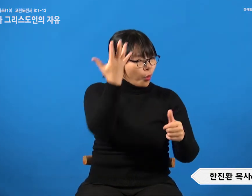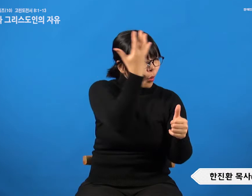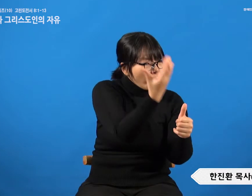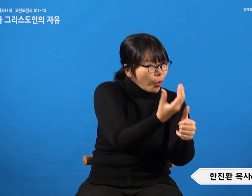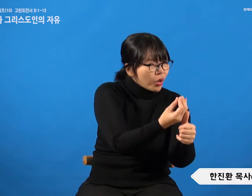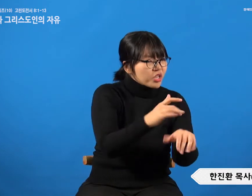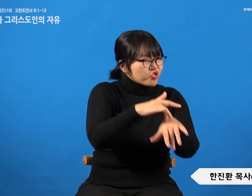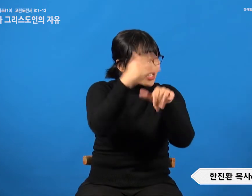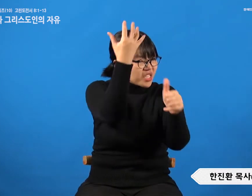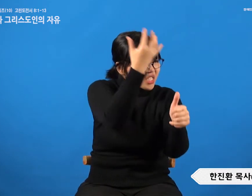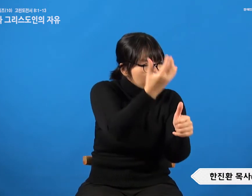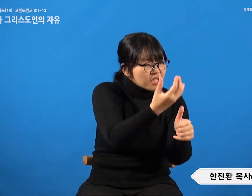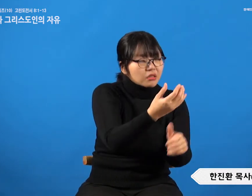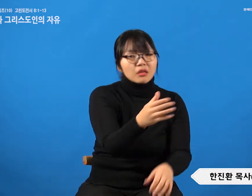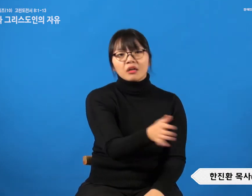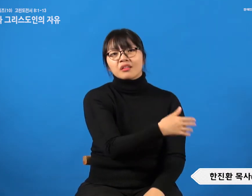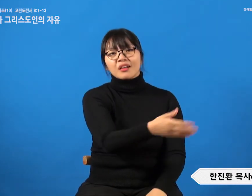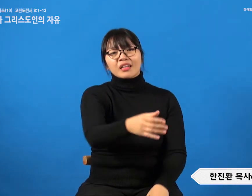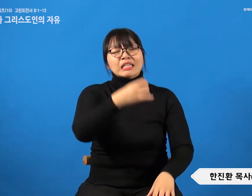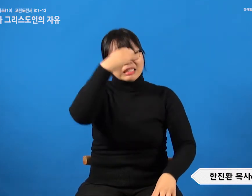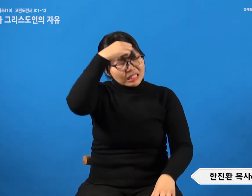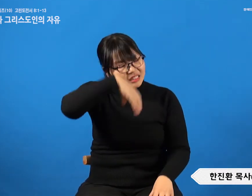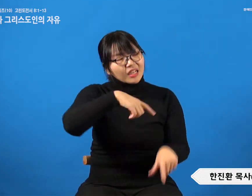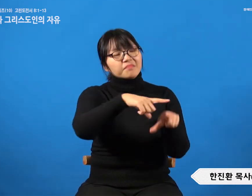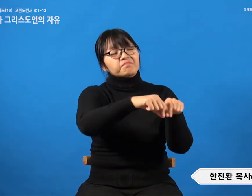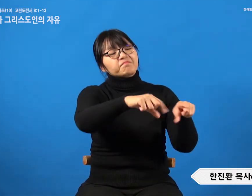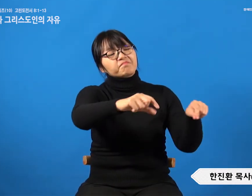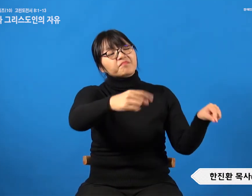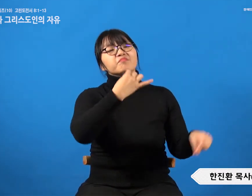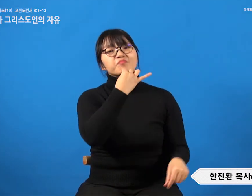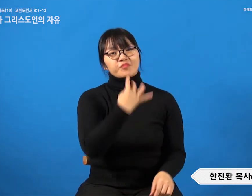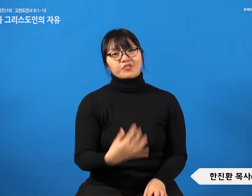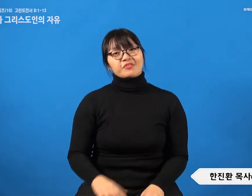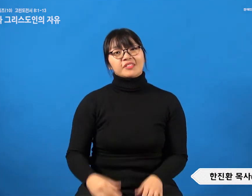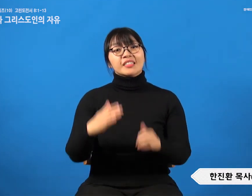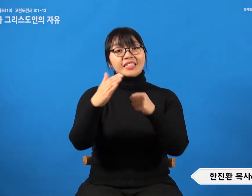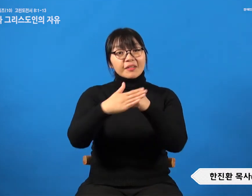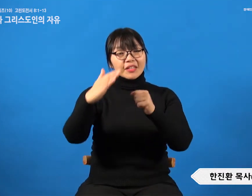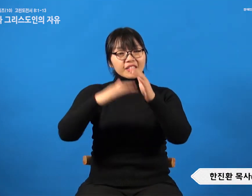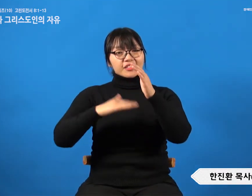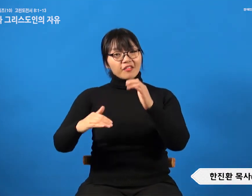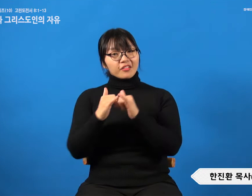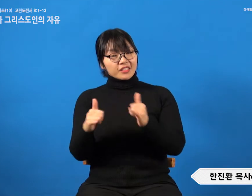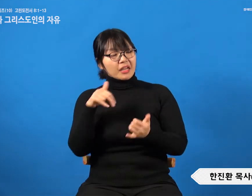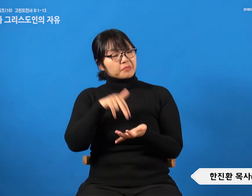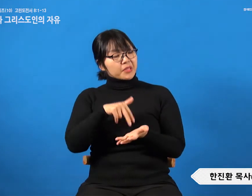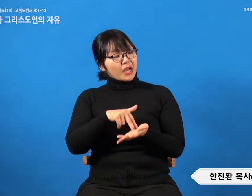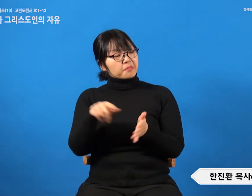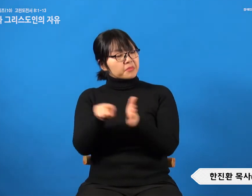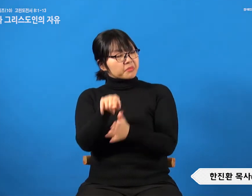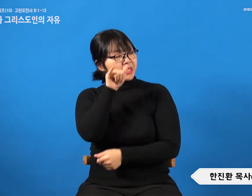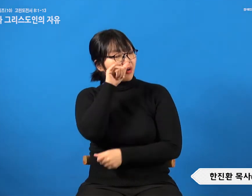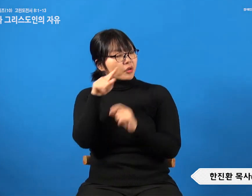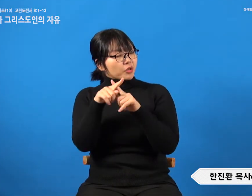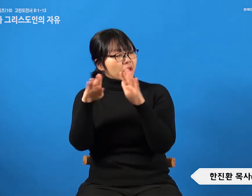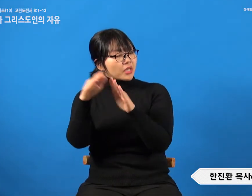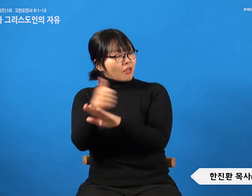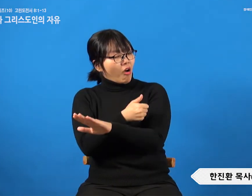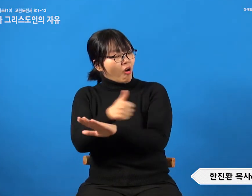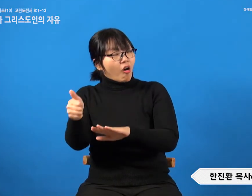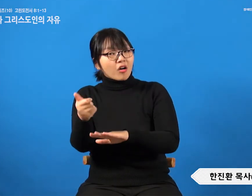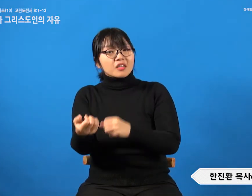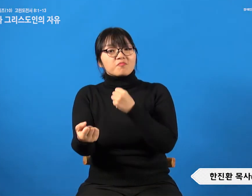귀신이 붙어 있는 것도 아니고 그냥 음식일 뿐입니다. 그래서 우리 신자들도 얼마든지 먹어도